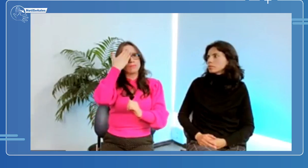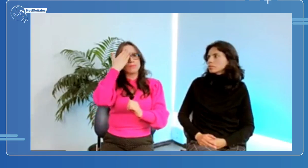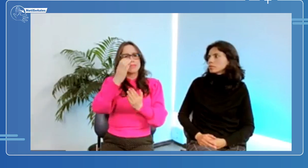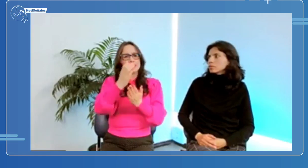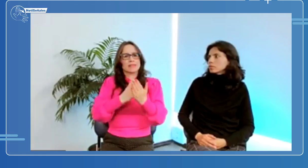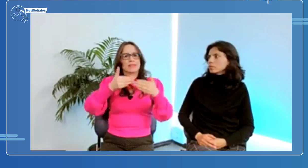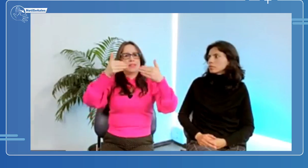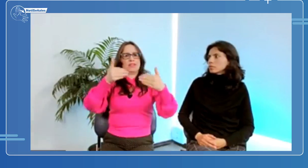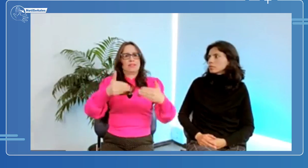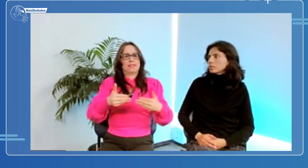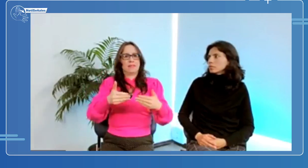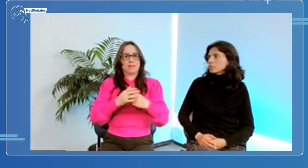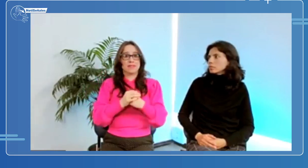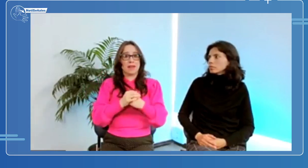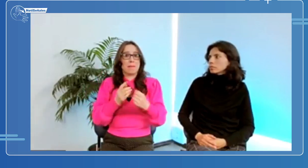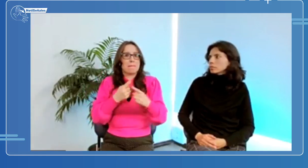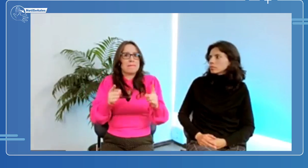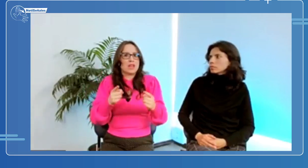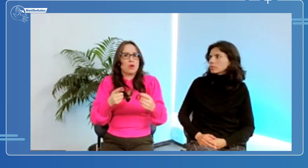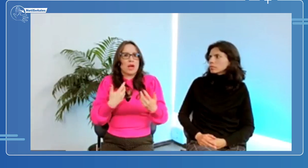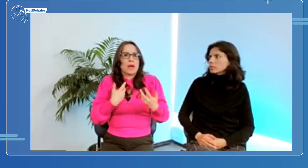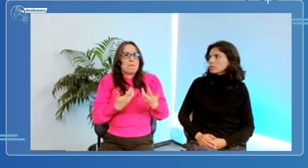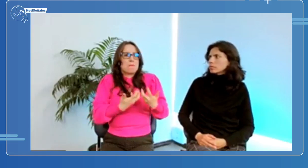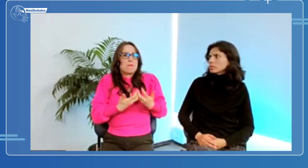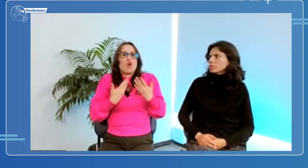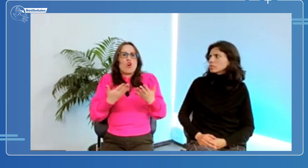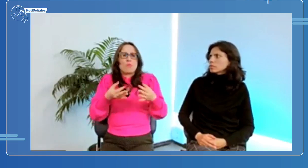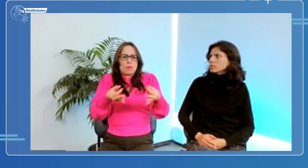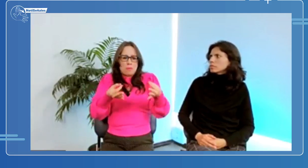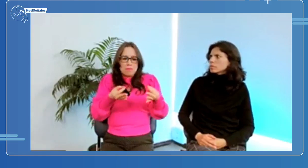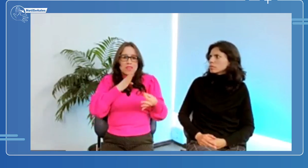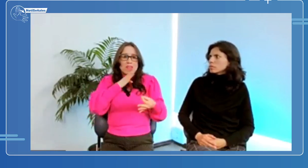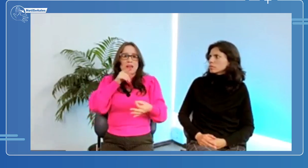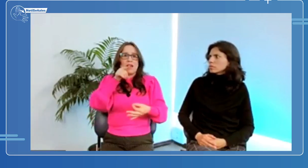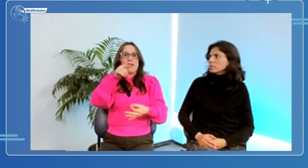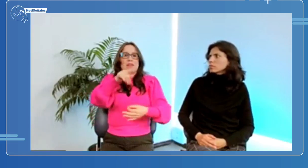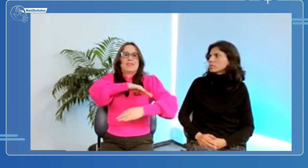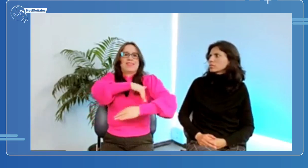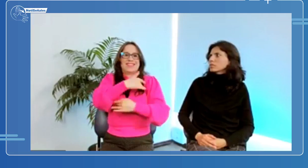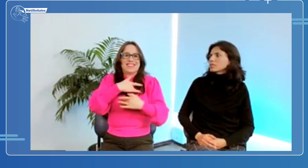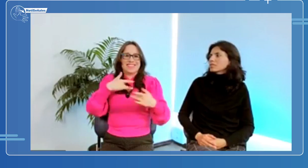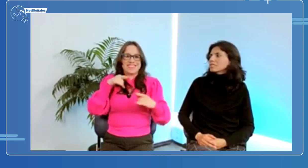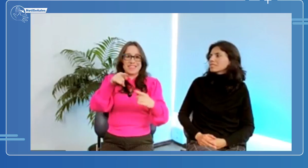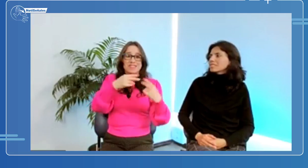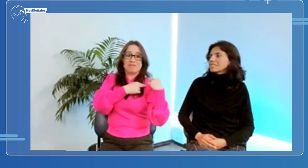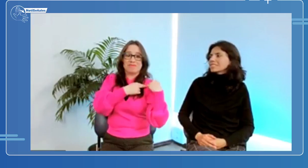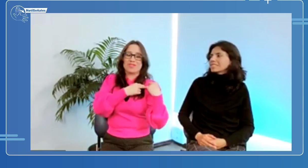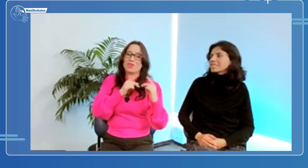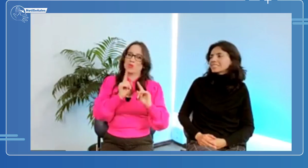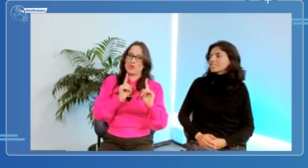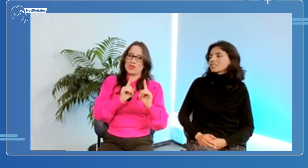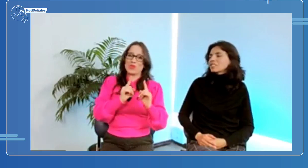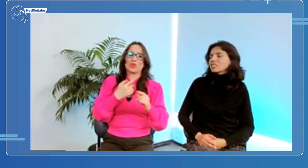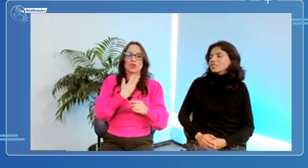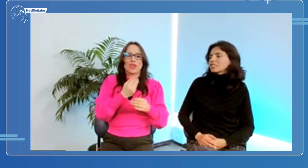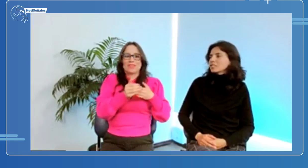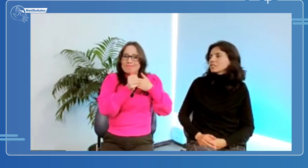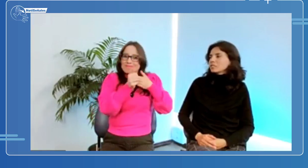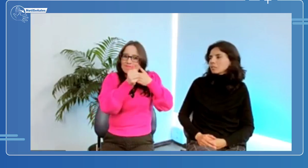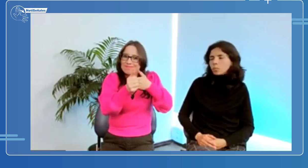física. Muchas personas sordas saben que deben hacer el trámite del certificado de discapacidad,